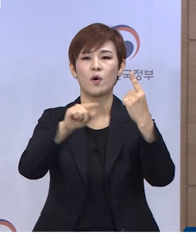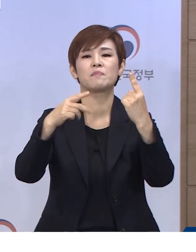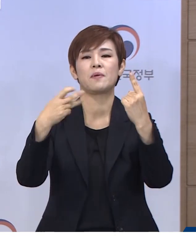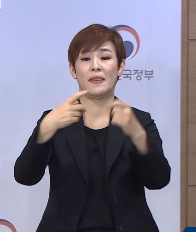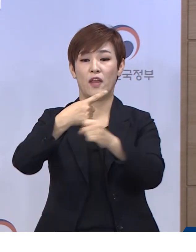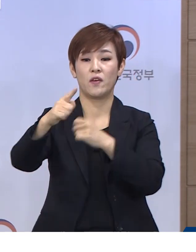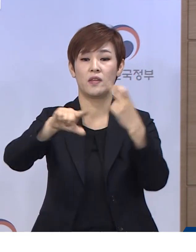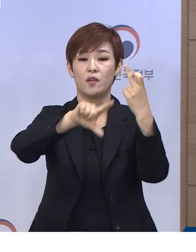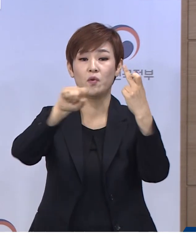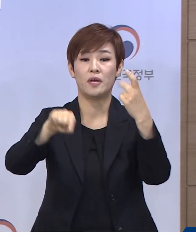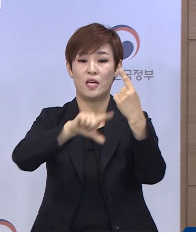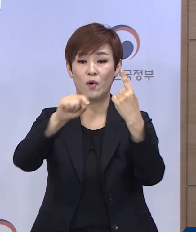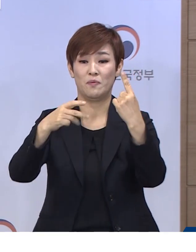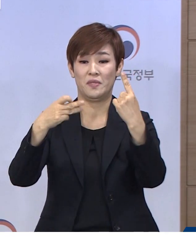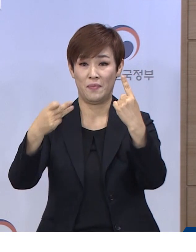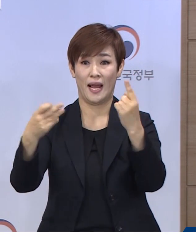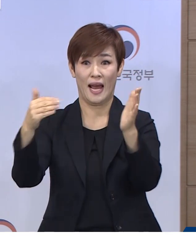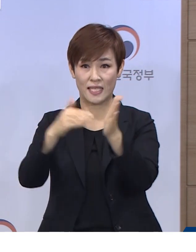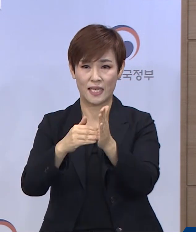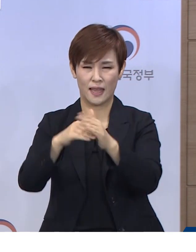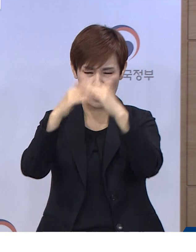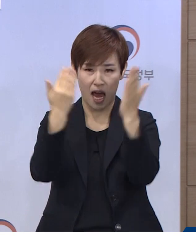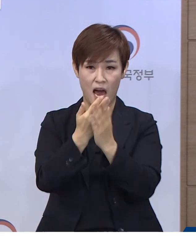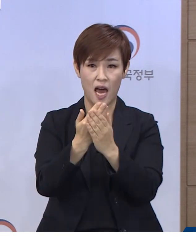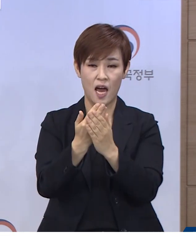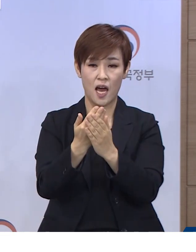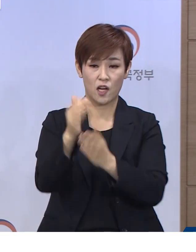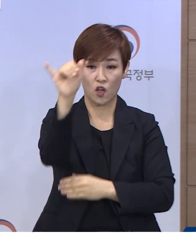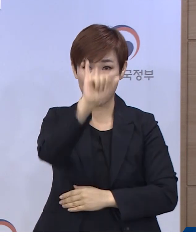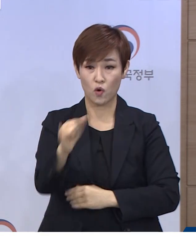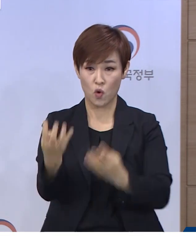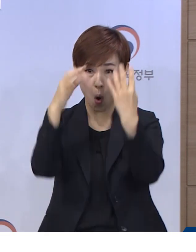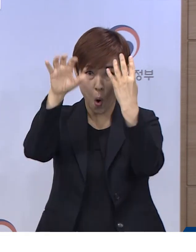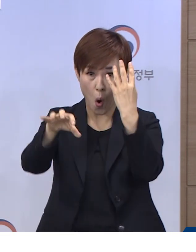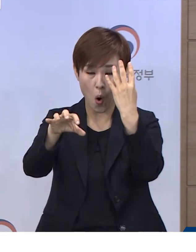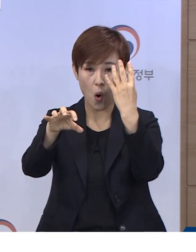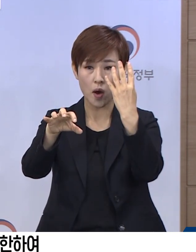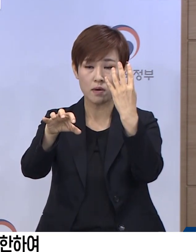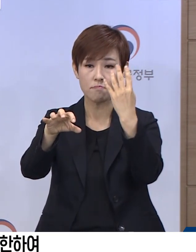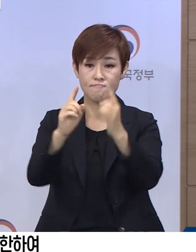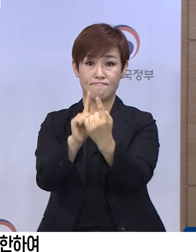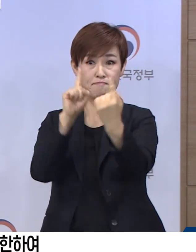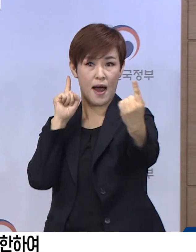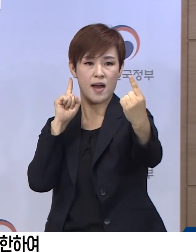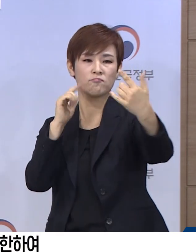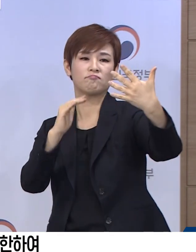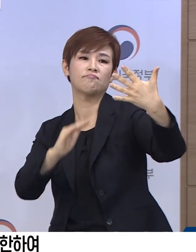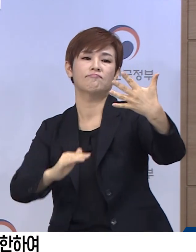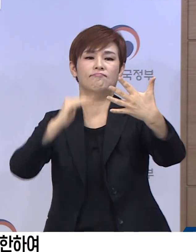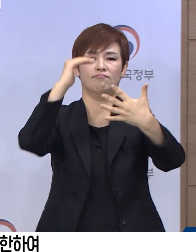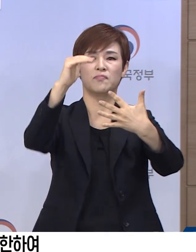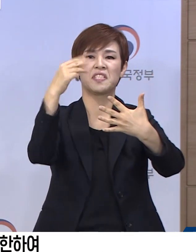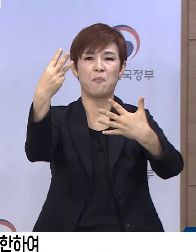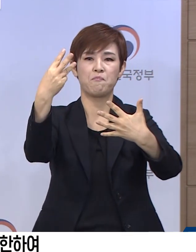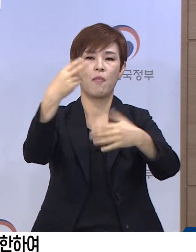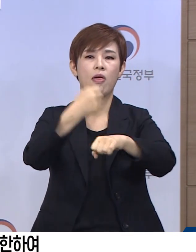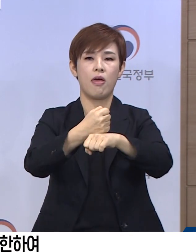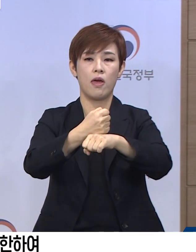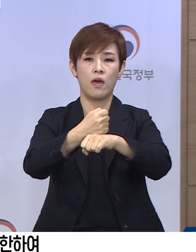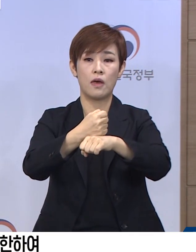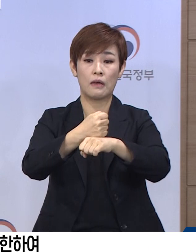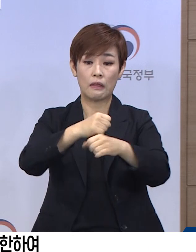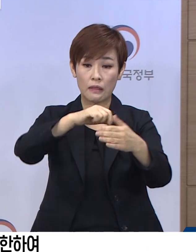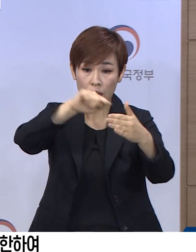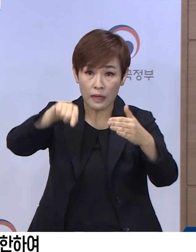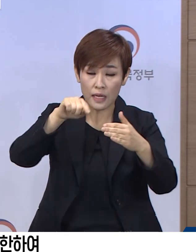전 부정 시설에 대해 사회적 걸인 우기를 3단계로 벽 쌍 합니다 이 기간 동안 적경 작업 교육 뚱